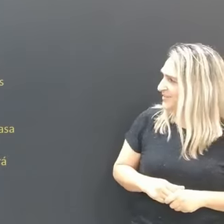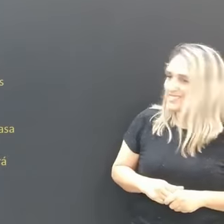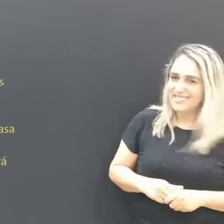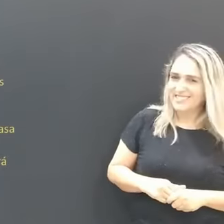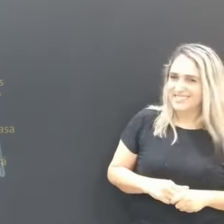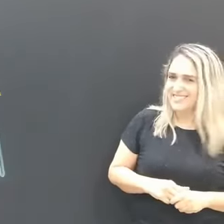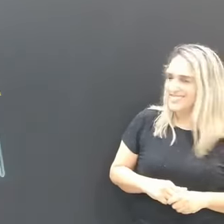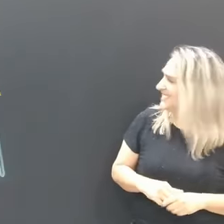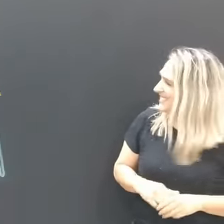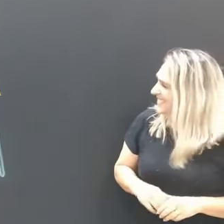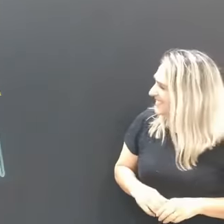É mesmo?